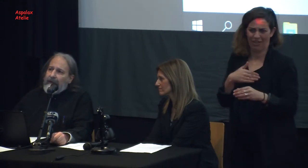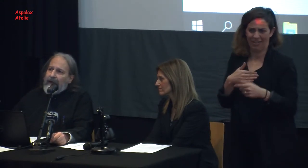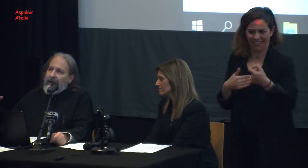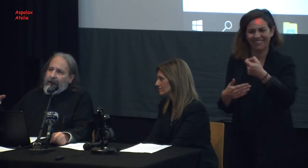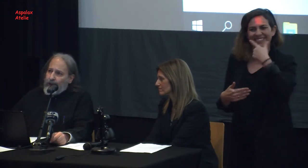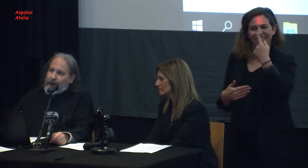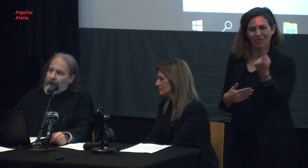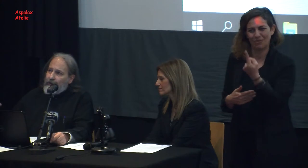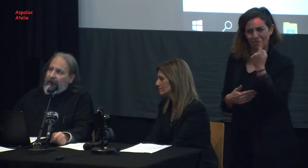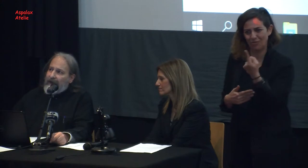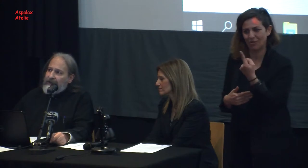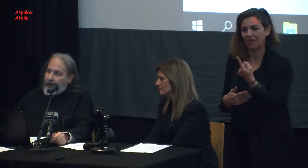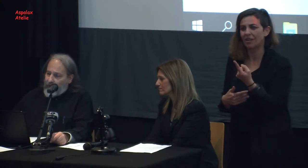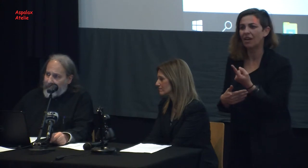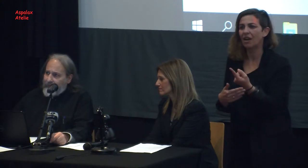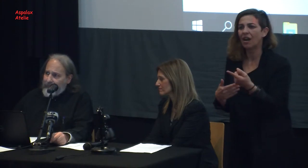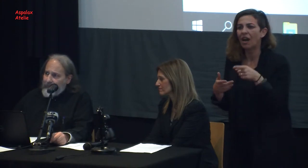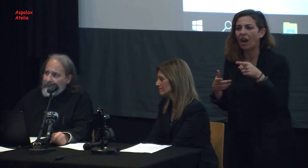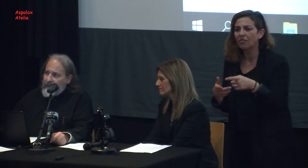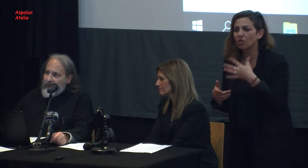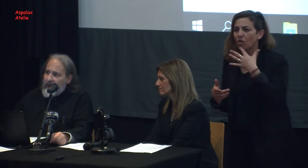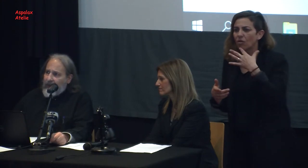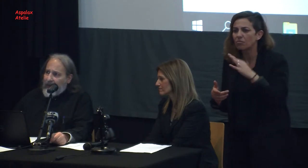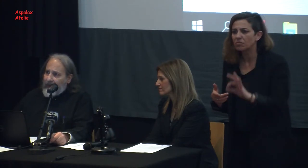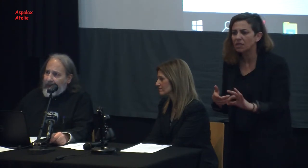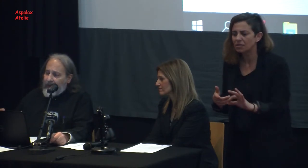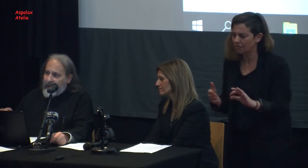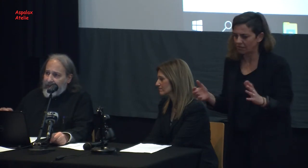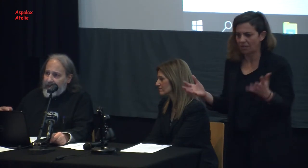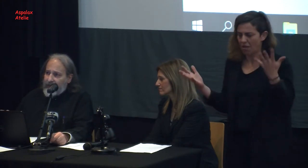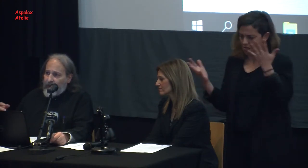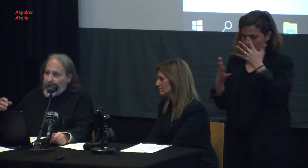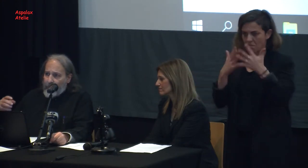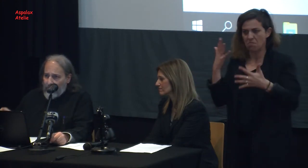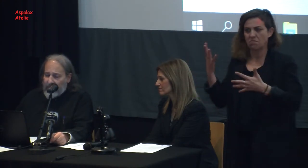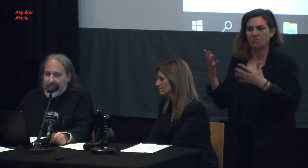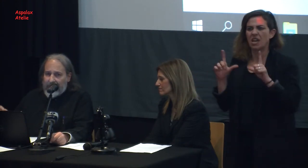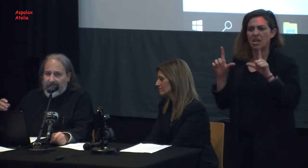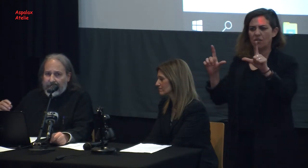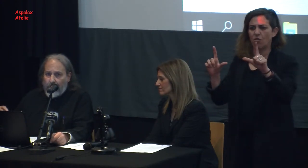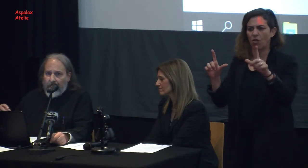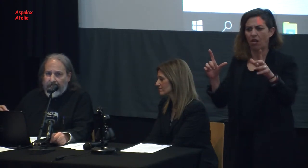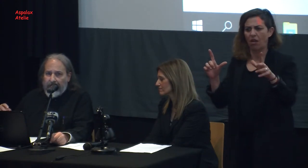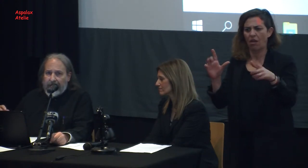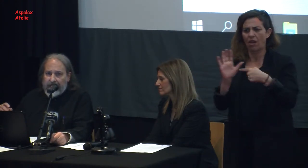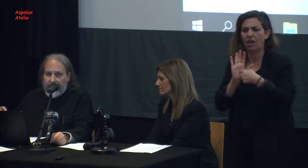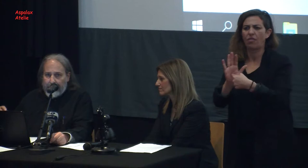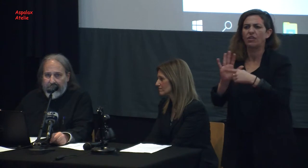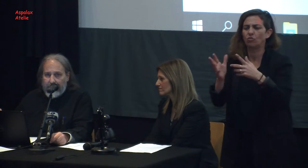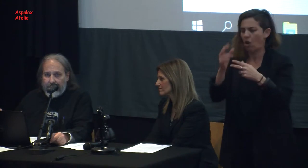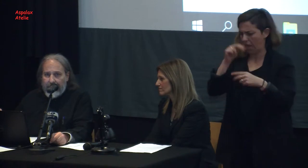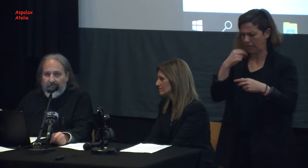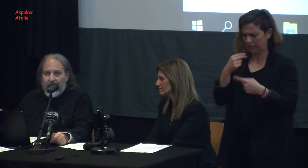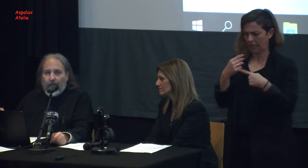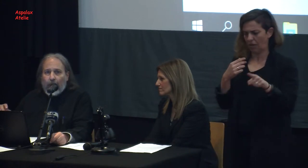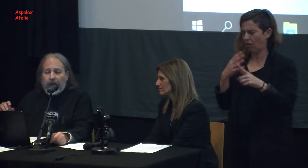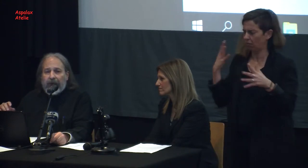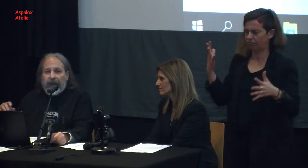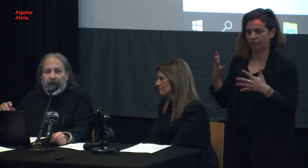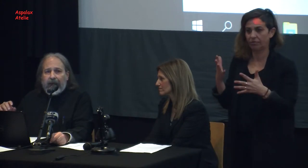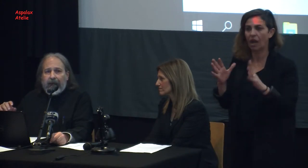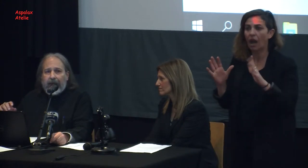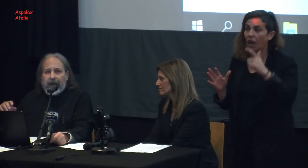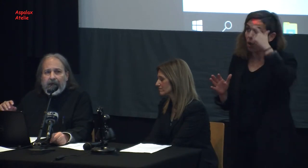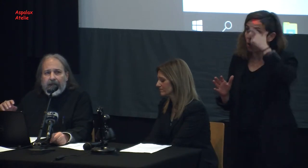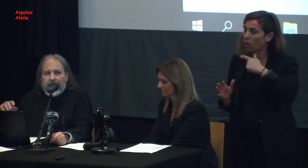μαρτυρία ενώσεως των εκκλησιών. Αλλά δεν είχα την οριμότητα να σκεφτώ εκείνη τη στιγμή